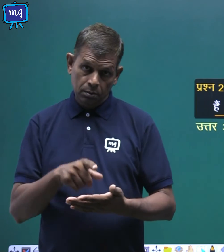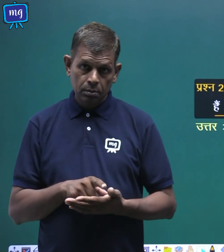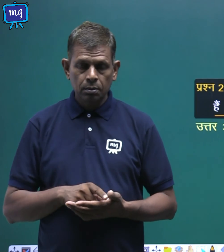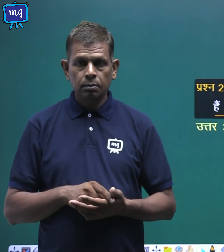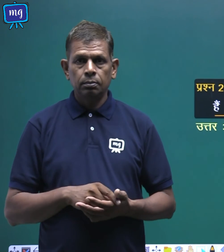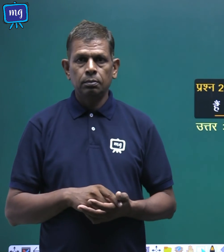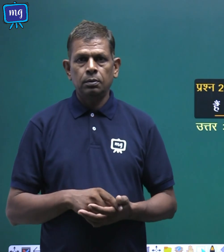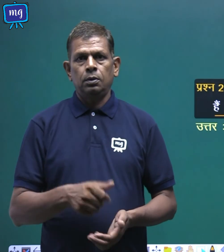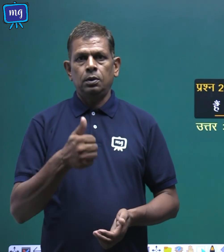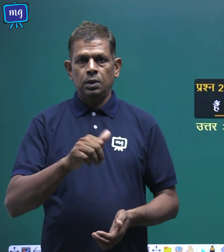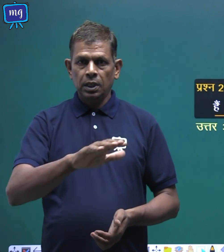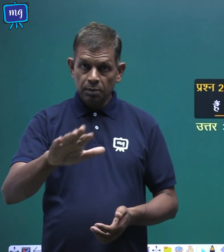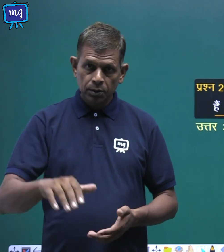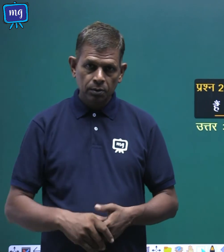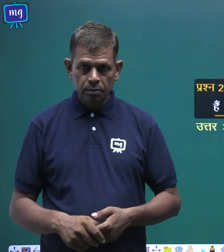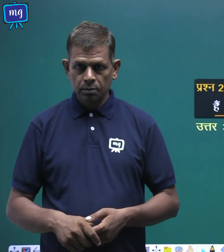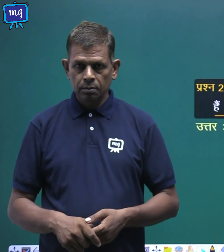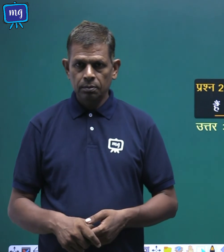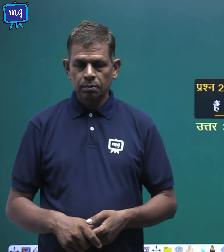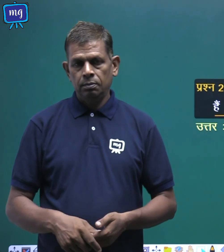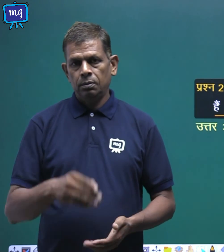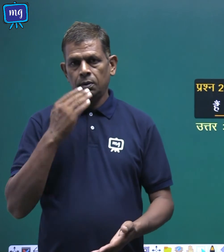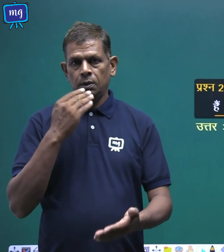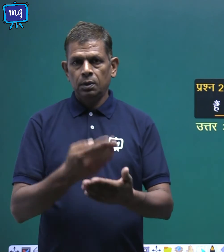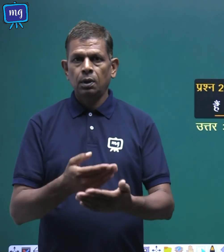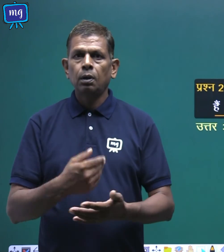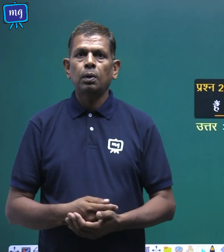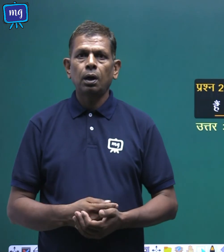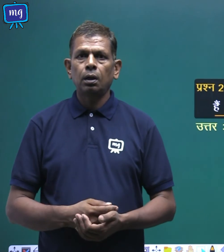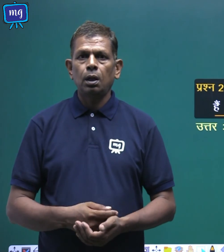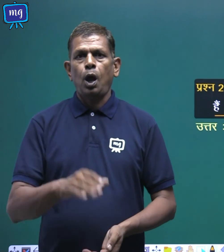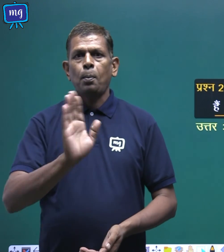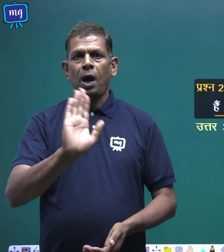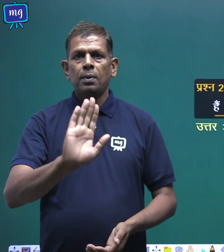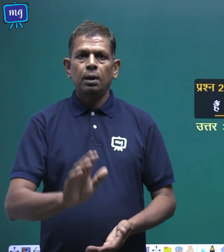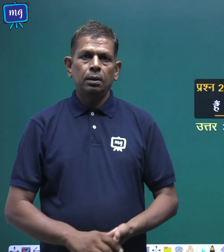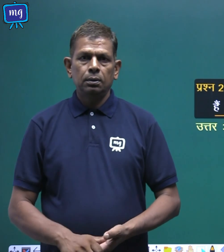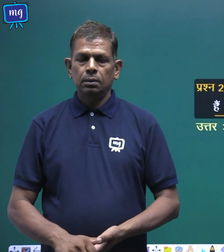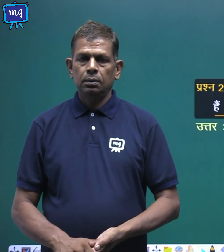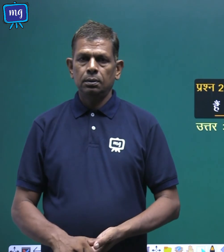ठीक है बच्चों, धन्यवाद, बाय बाय।